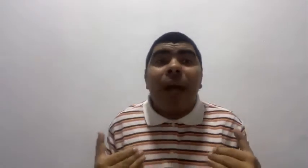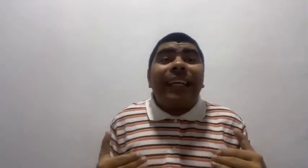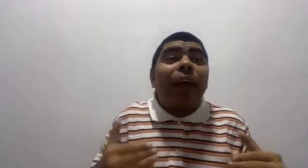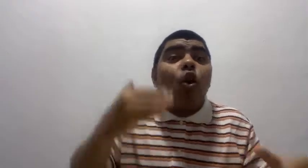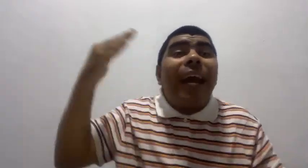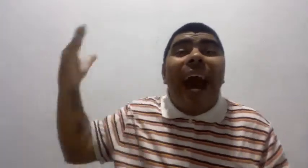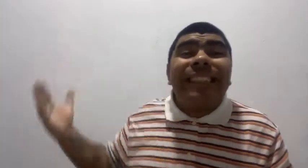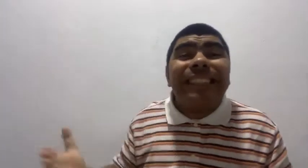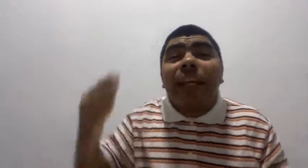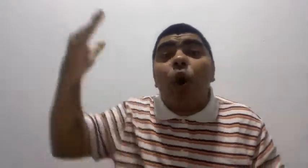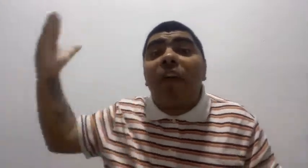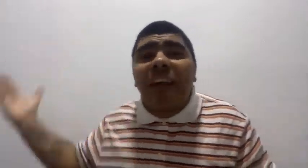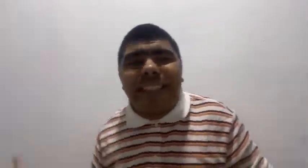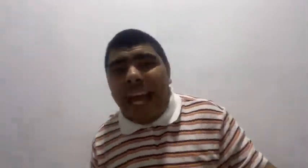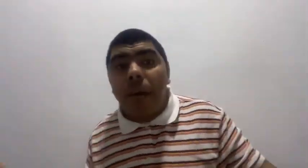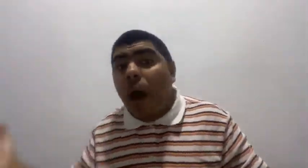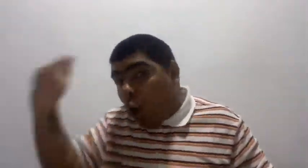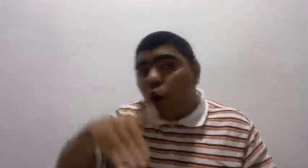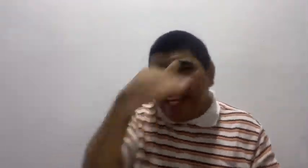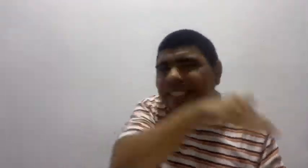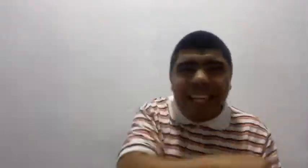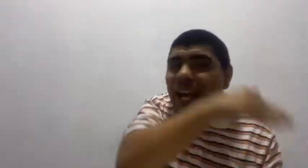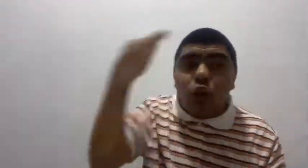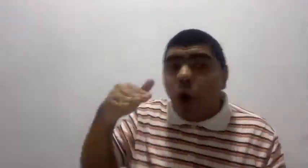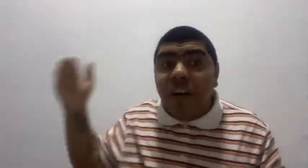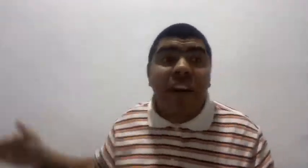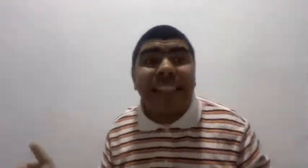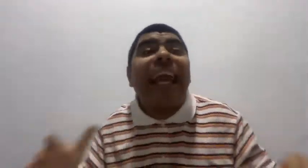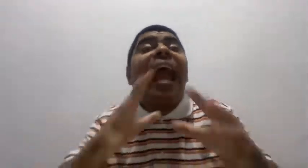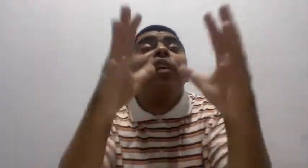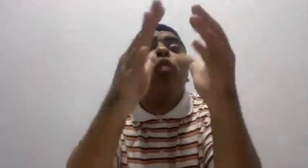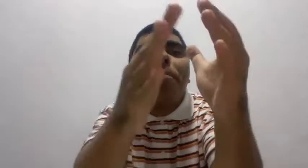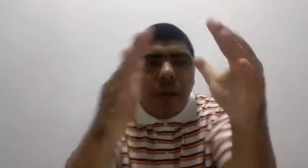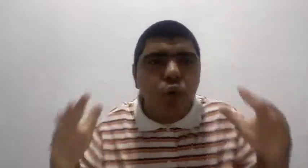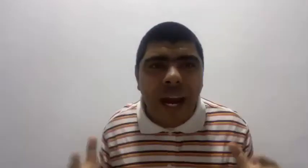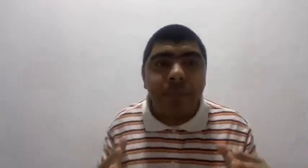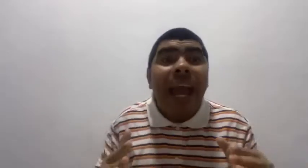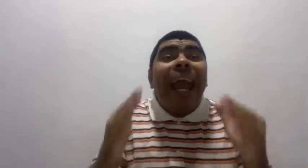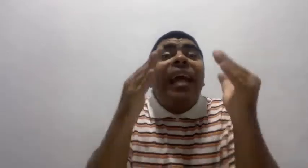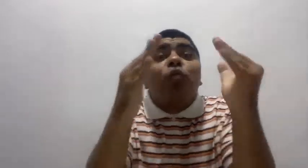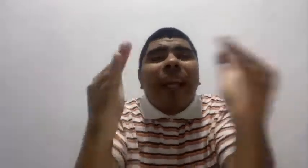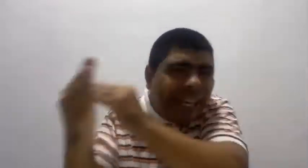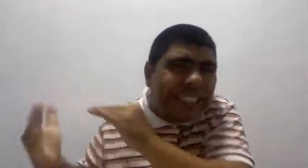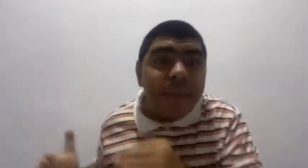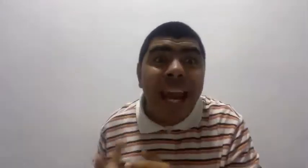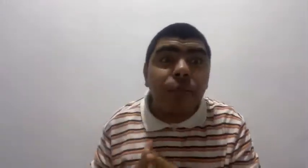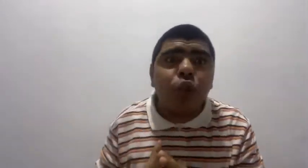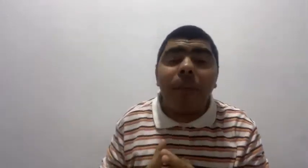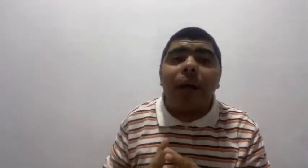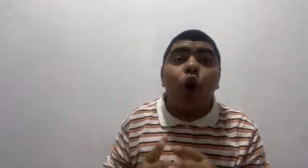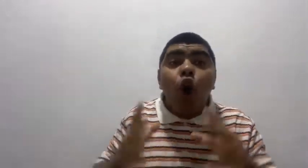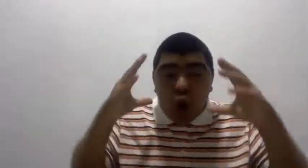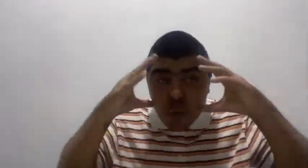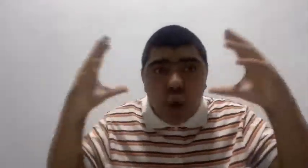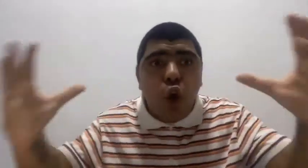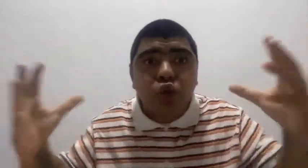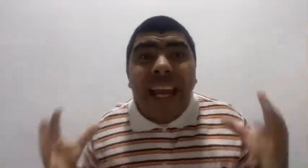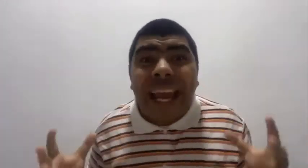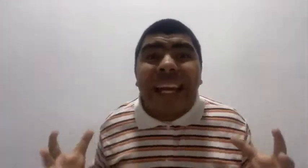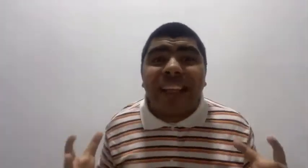que lo que antes nos afectaba, hoy en día no nos afecte. Eso es madurez, eso es crecimiento, hermano. ¿Cómo yo sé que he